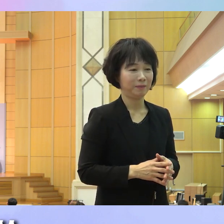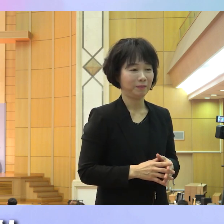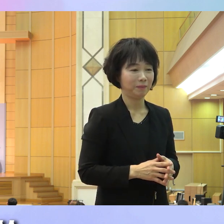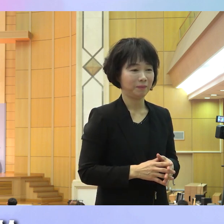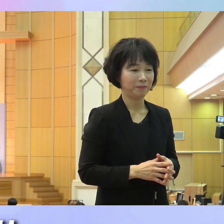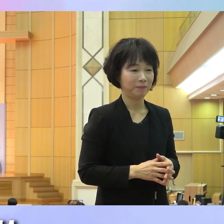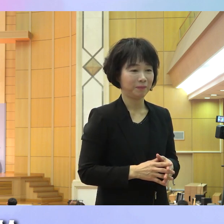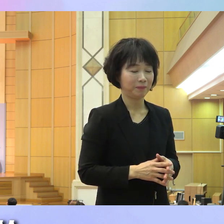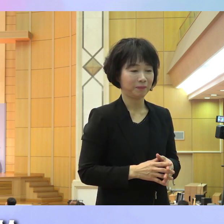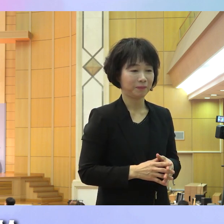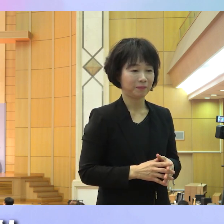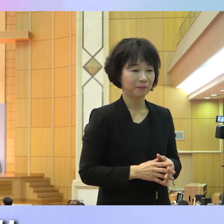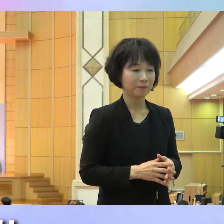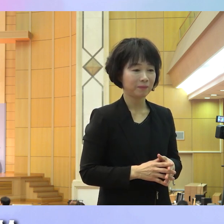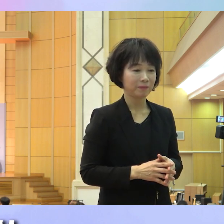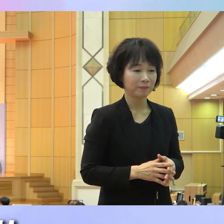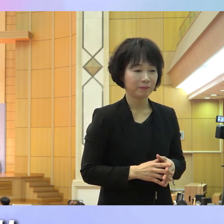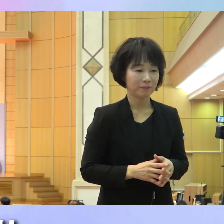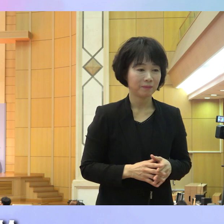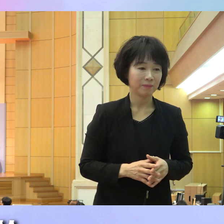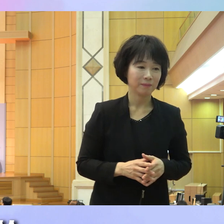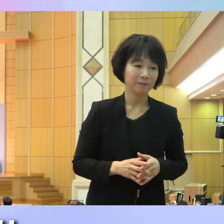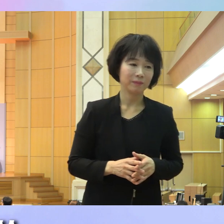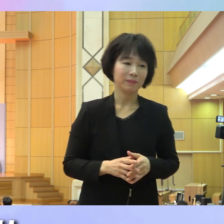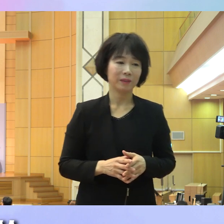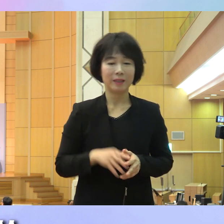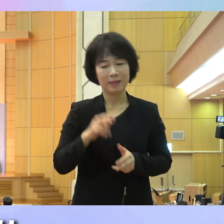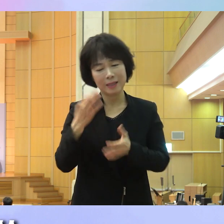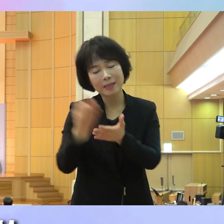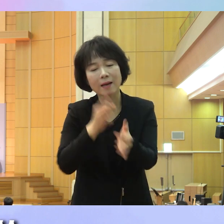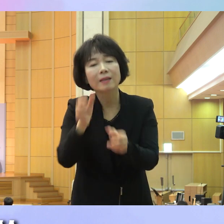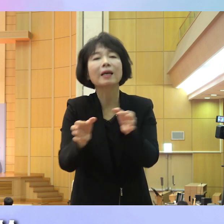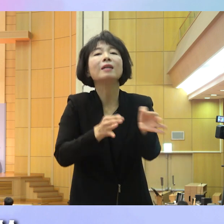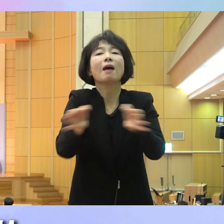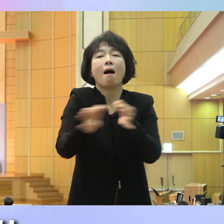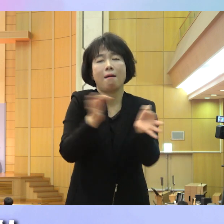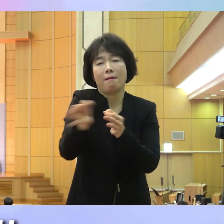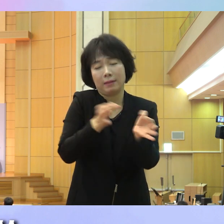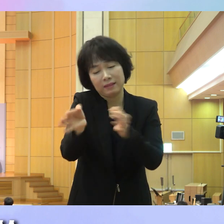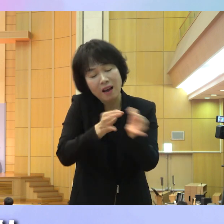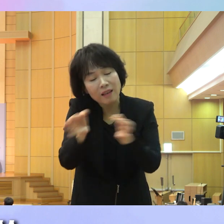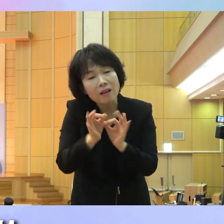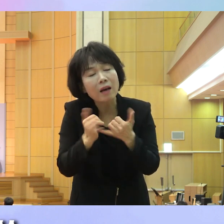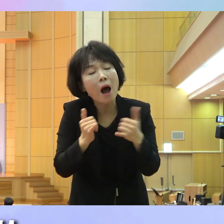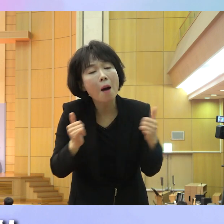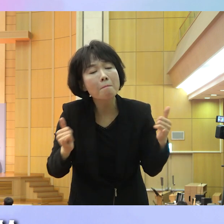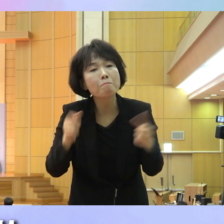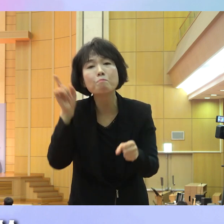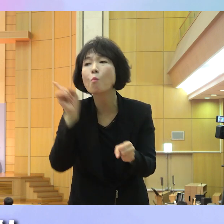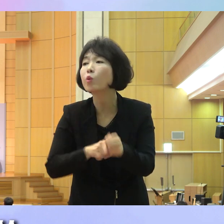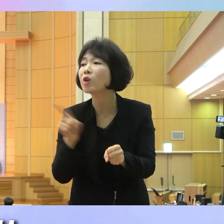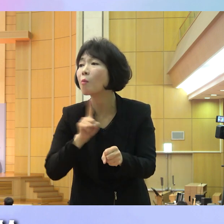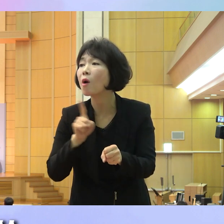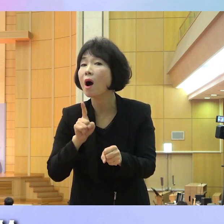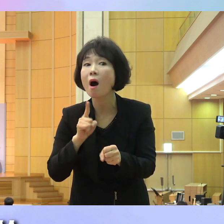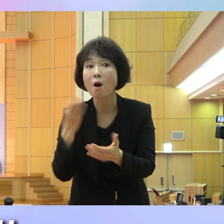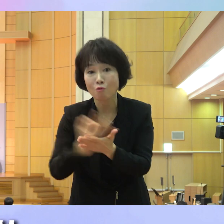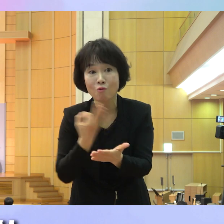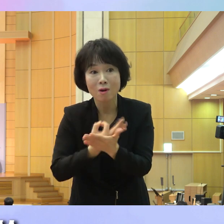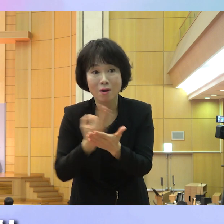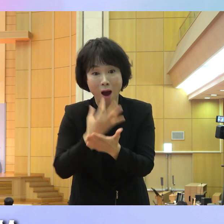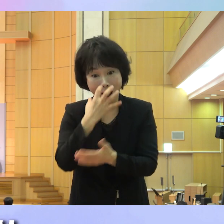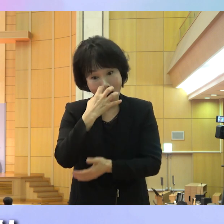먹자는 만두요. 이득을 보기 위해서 장사하는 거지. 이득을 못 봤으면, 이익이 없으면 헛장사한